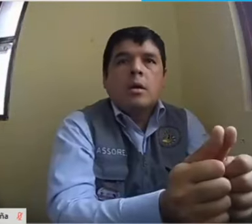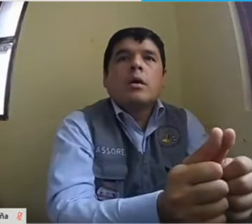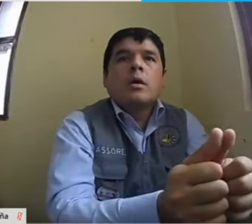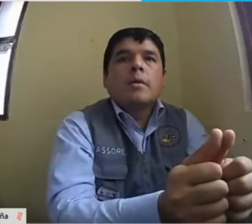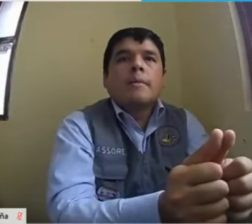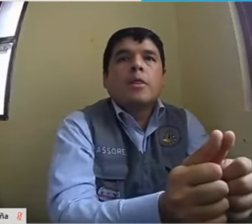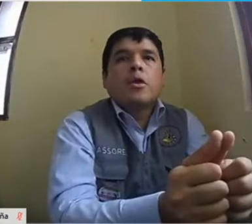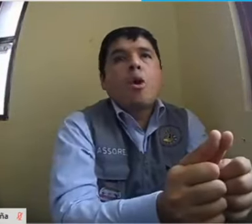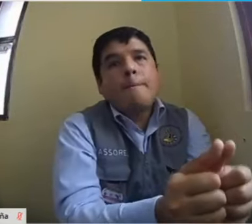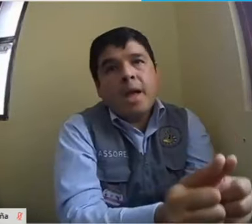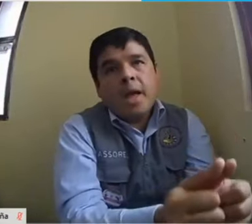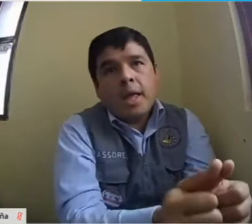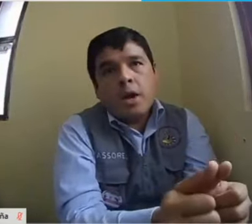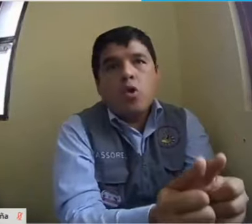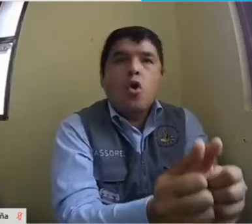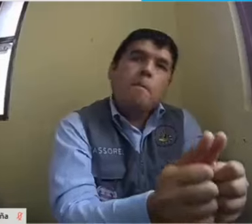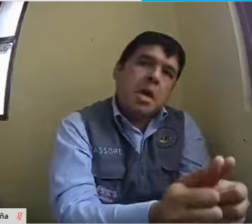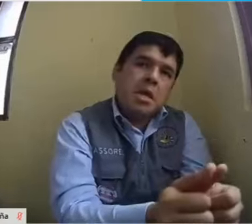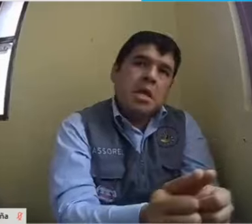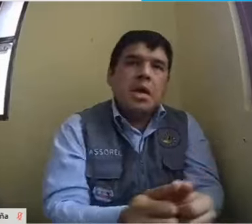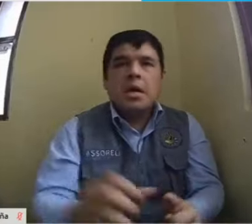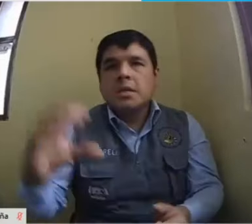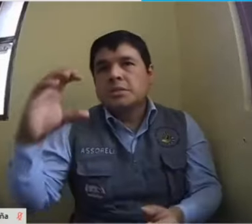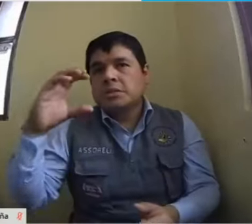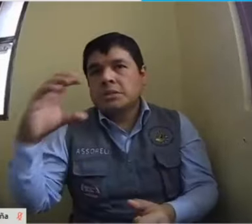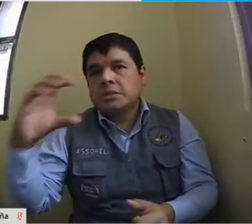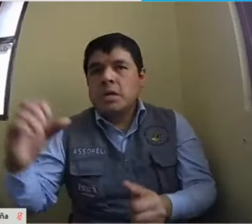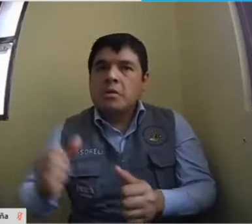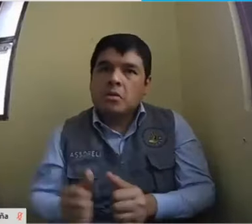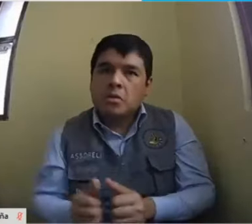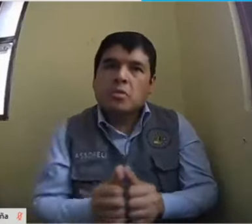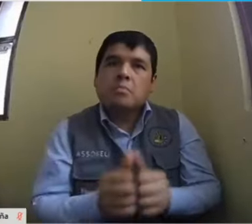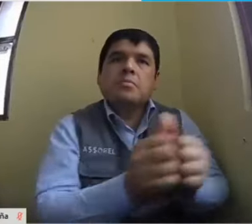C y las A juntas salen para un lado.